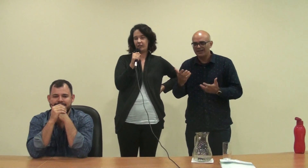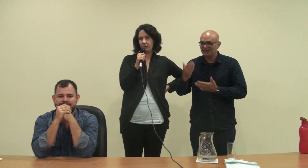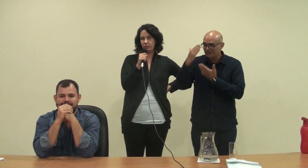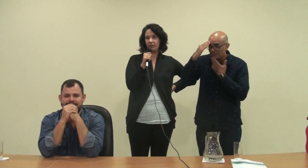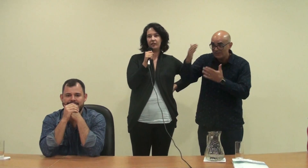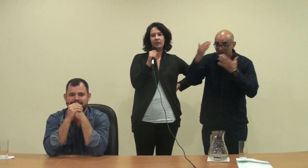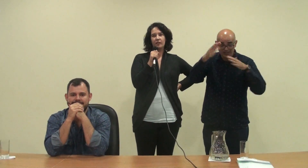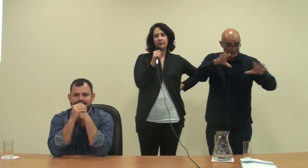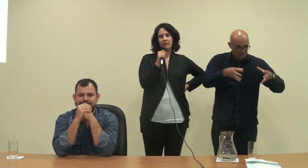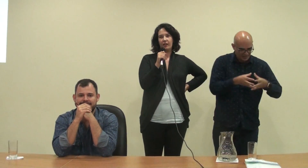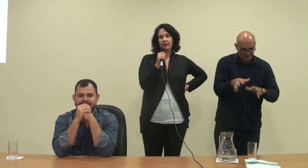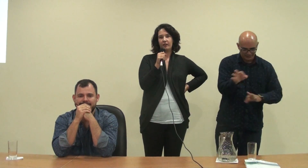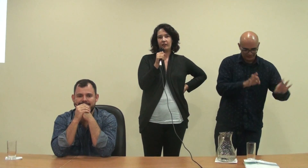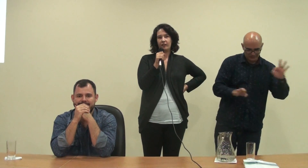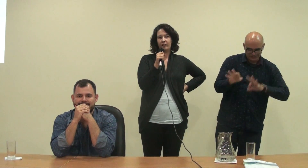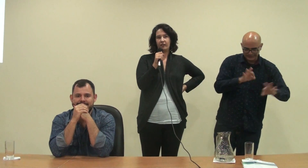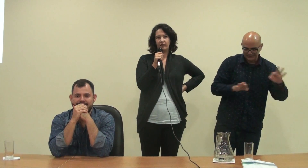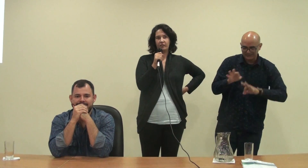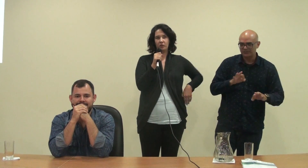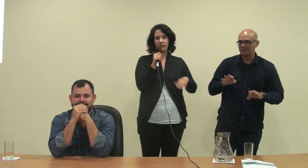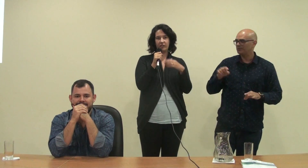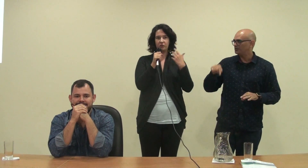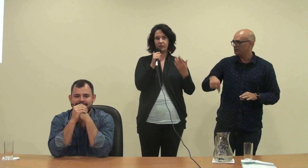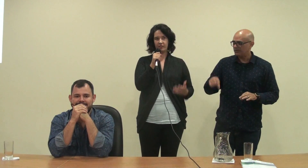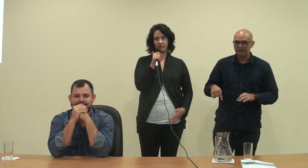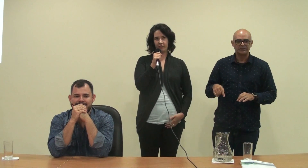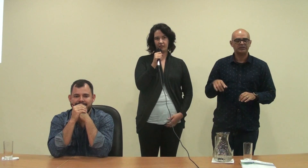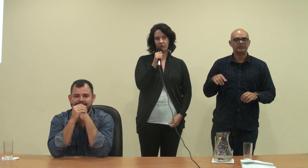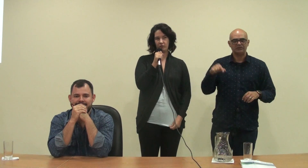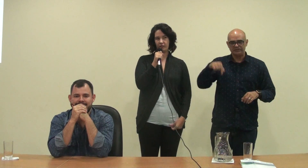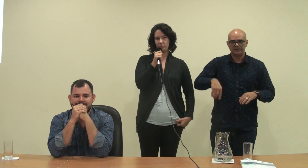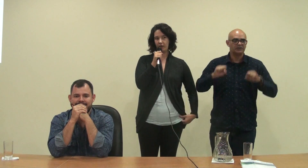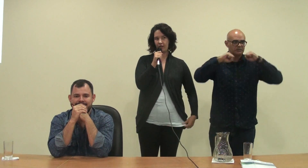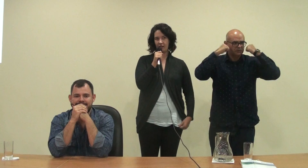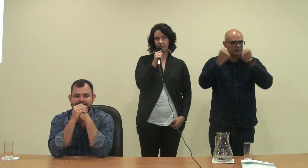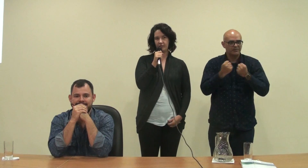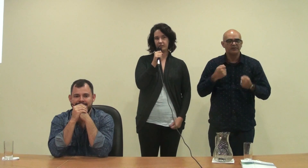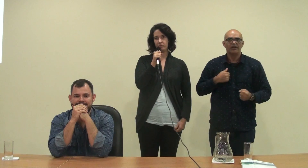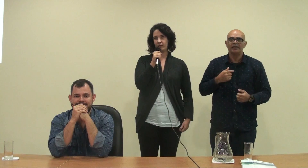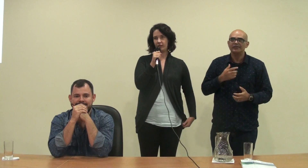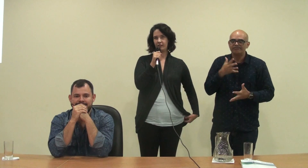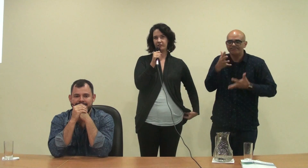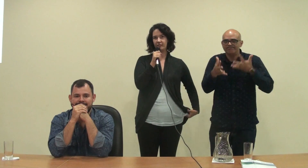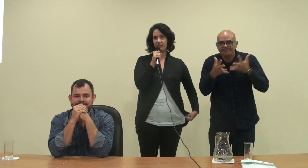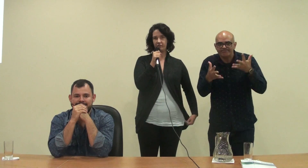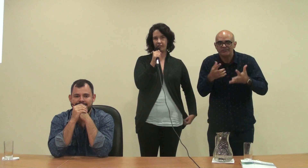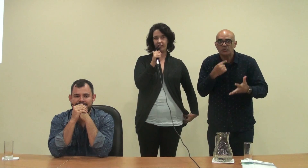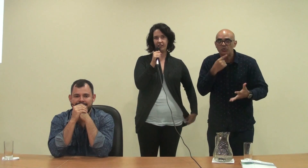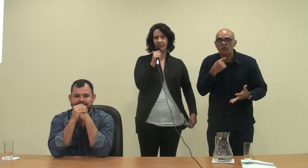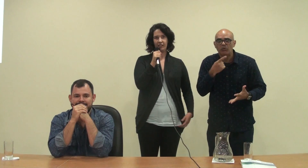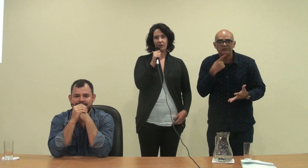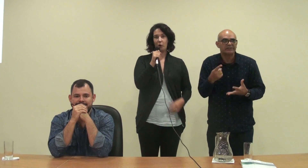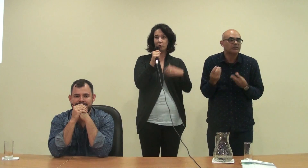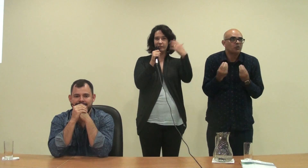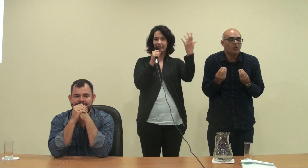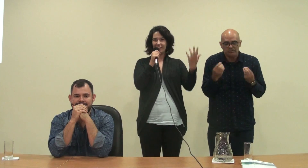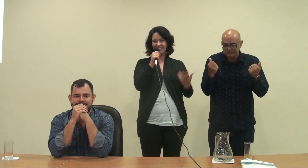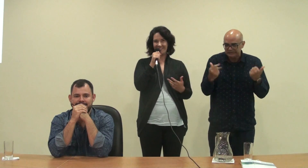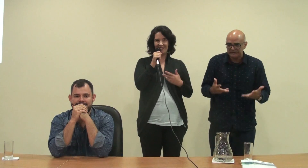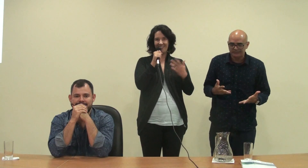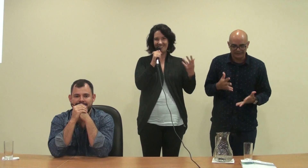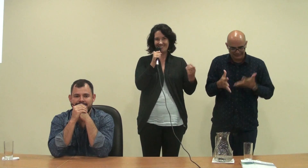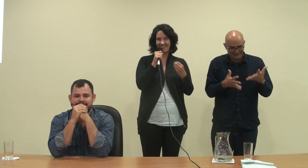pela equipe, tá? Que organizou esse evento. Eu não tenho palavras para descrever